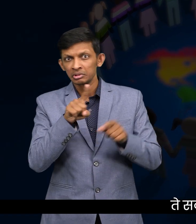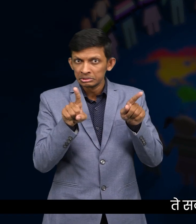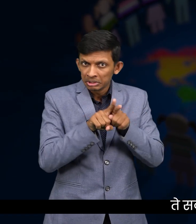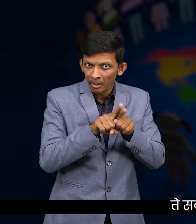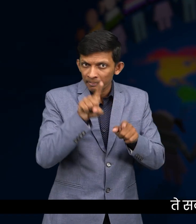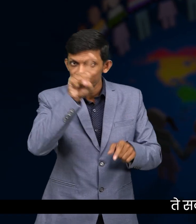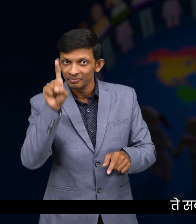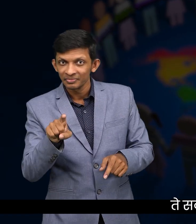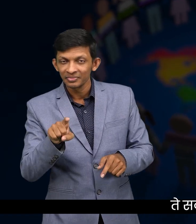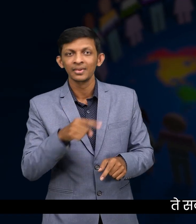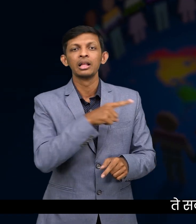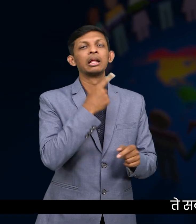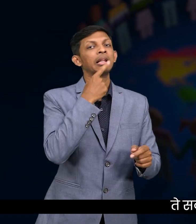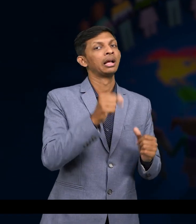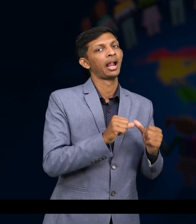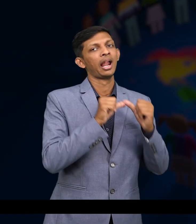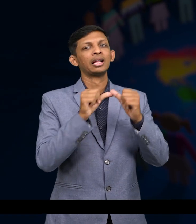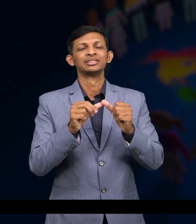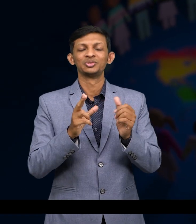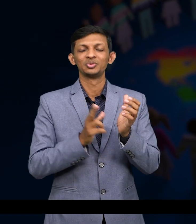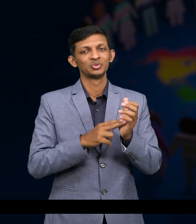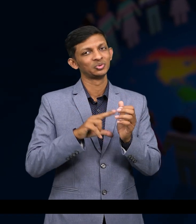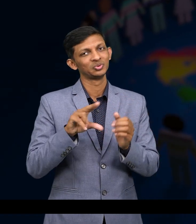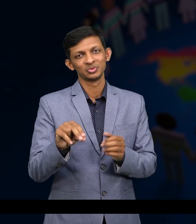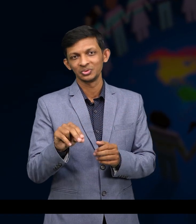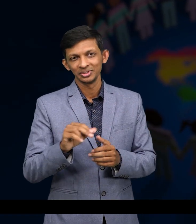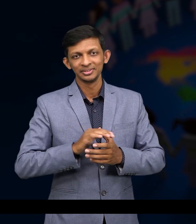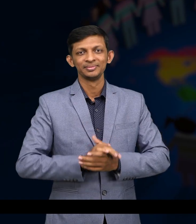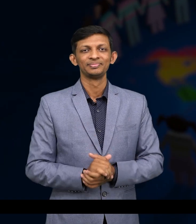ते सर्व सारखेच आहेत का? उत्तर नाही आहे.